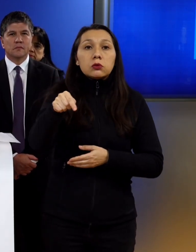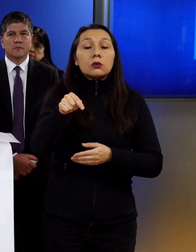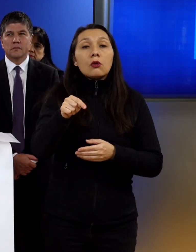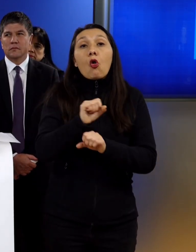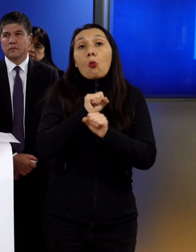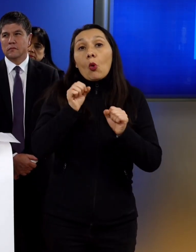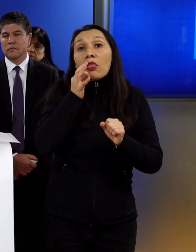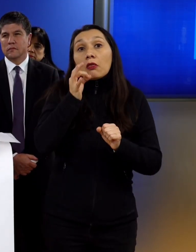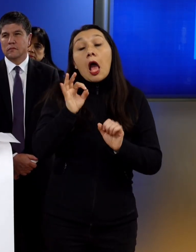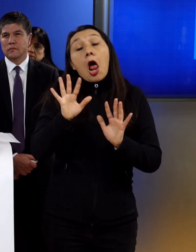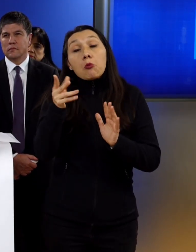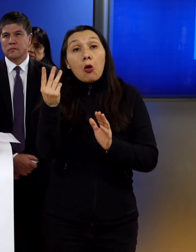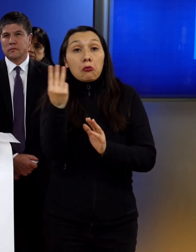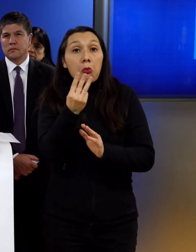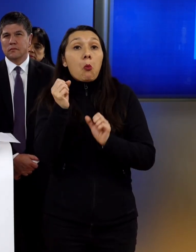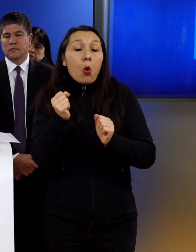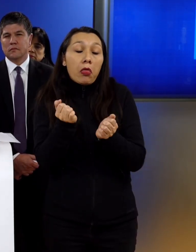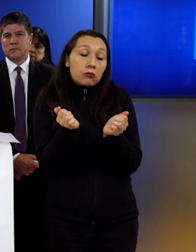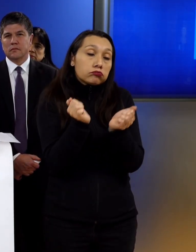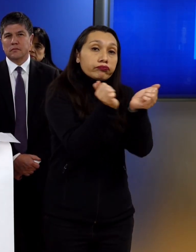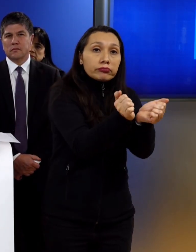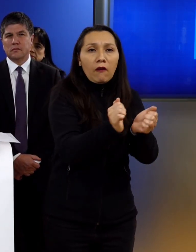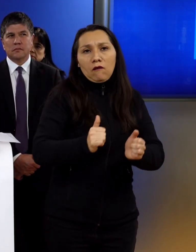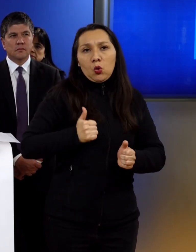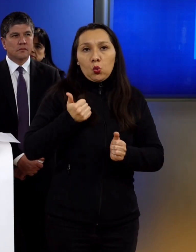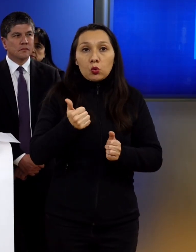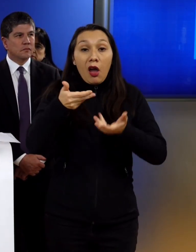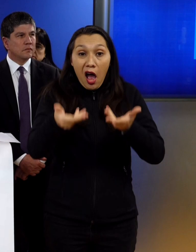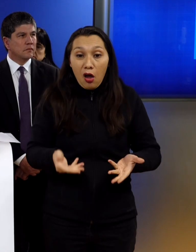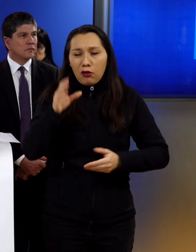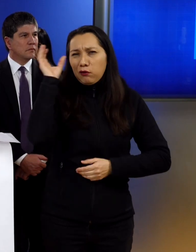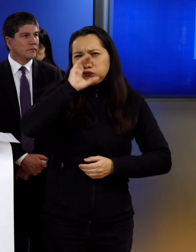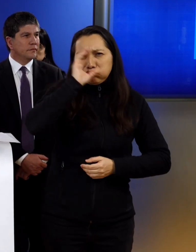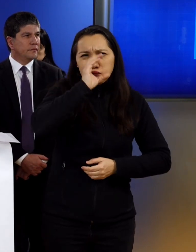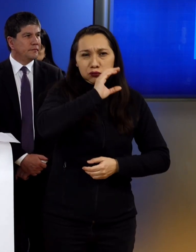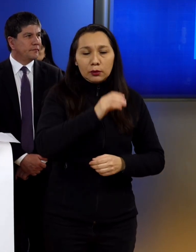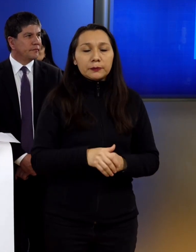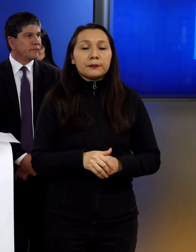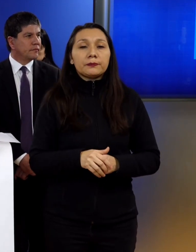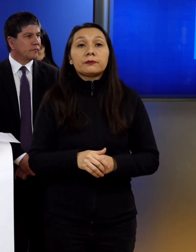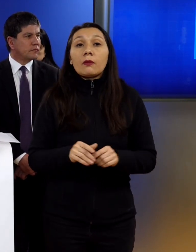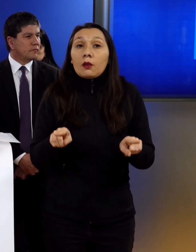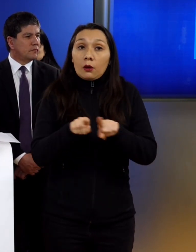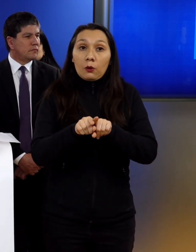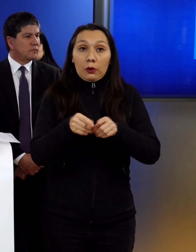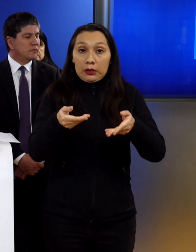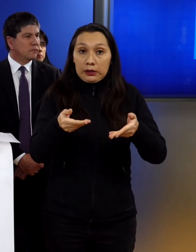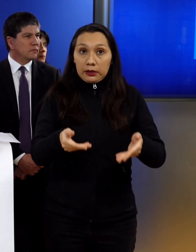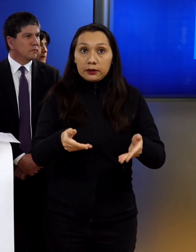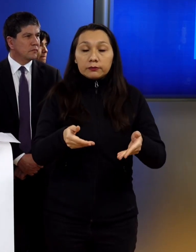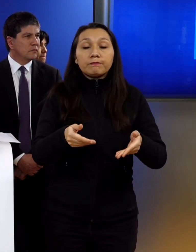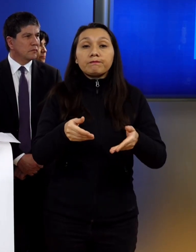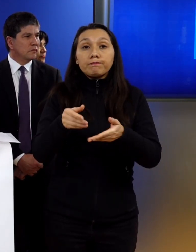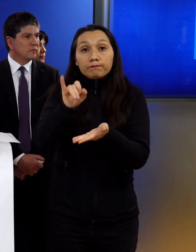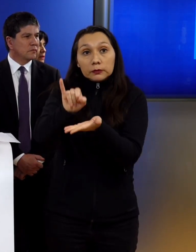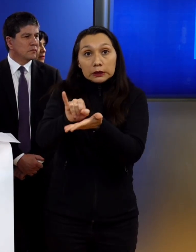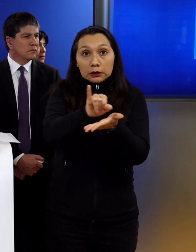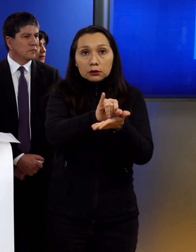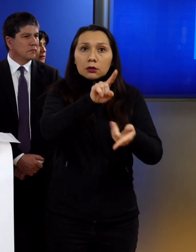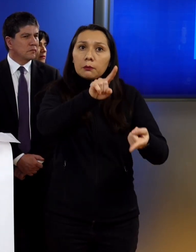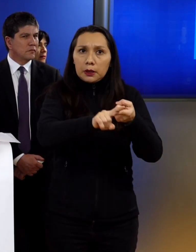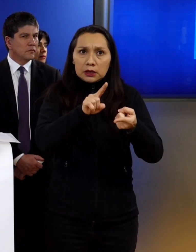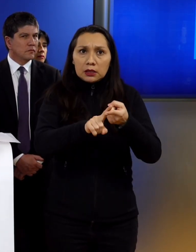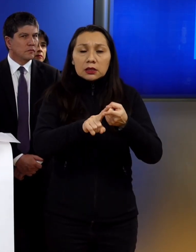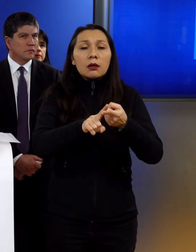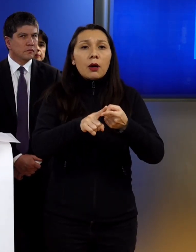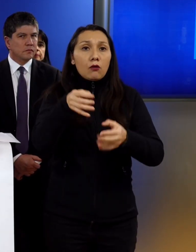puede excluir que se puedan entregar también, pero en el intertanto están siendo buscadas. Y a propósito de esto, los organismos que